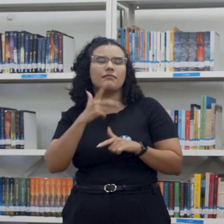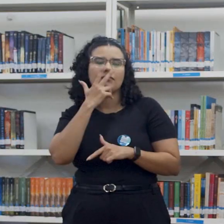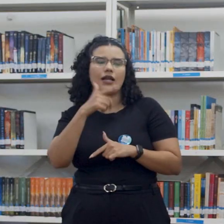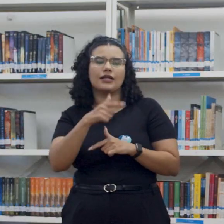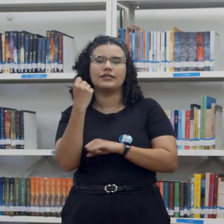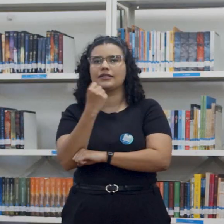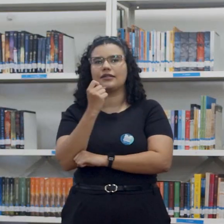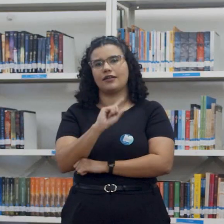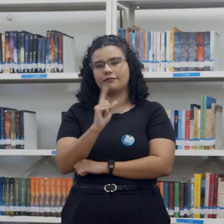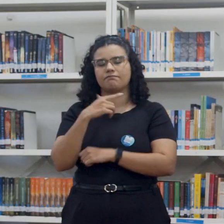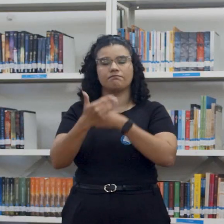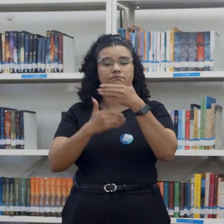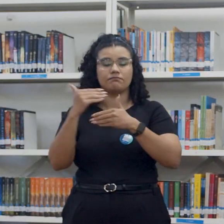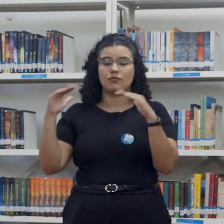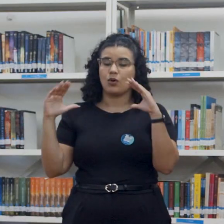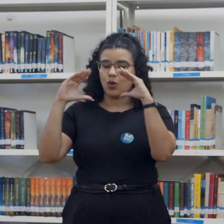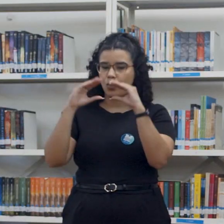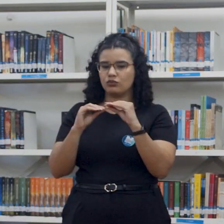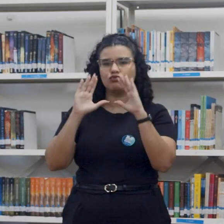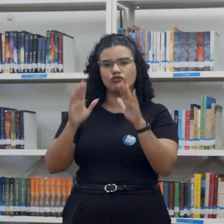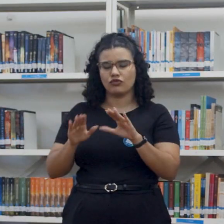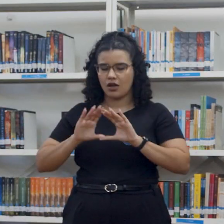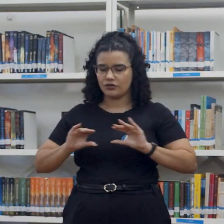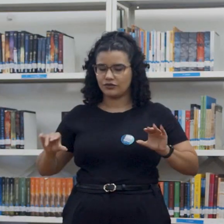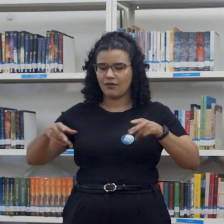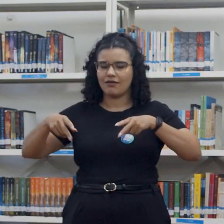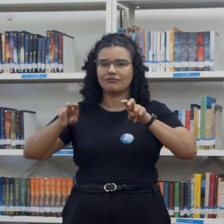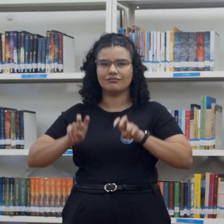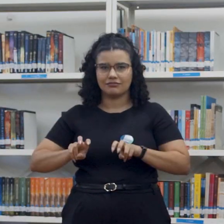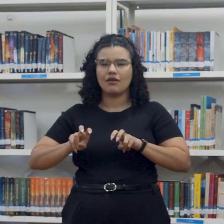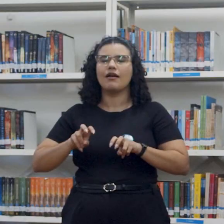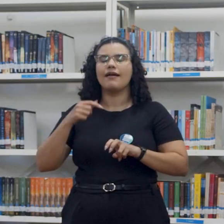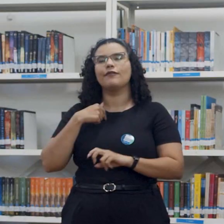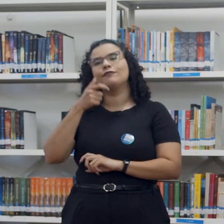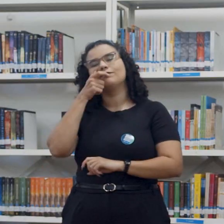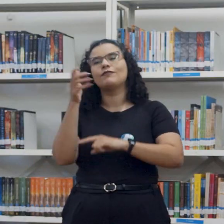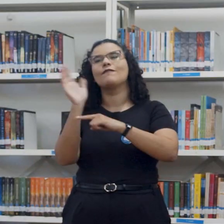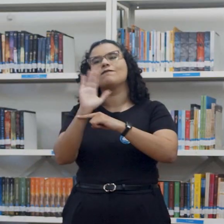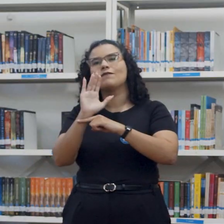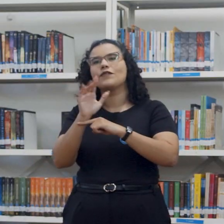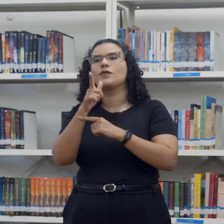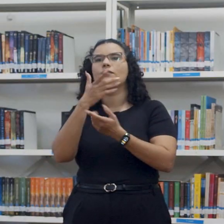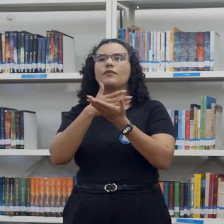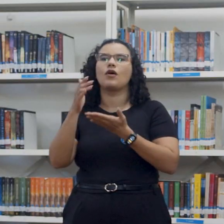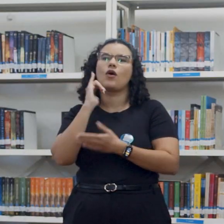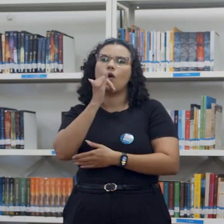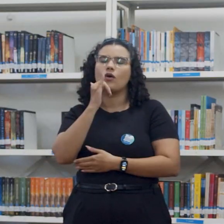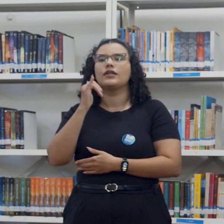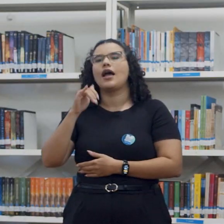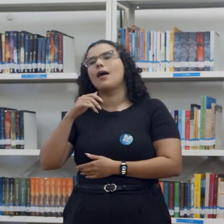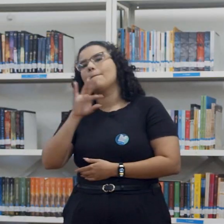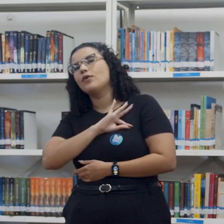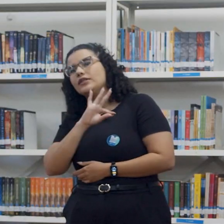esse. À noite, já aconchegadas no sofá, resolvi assistir a um filme que versava sobre um policial e um